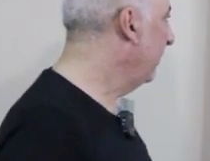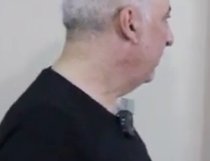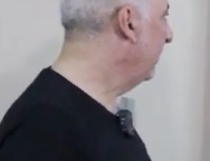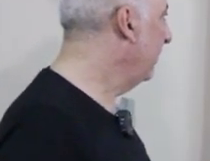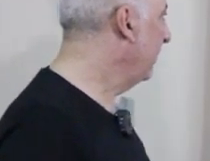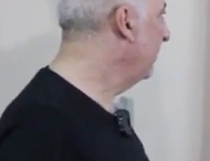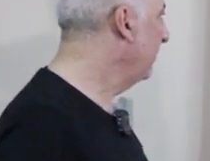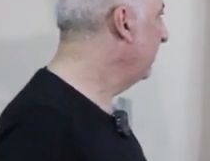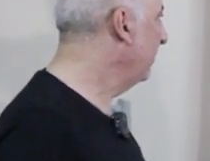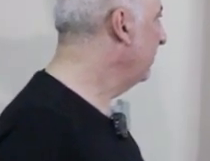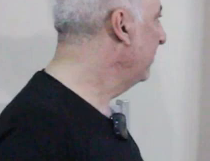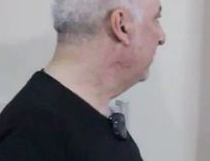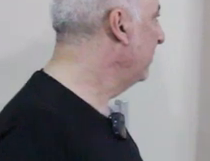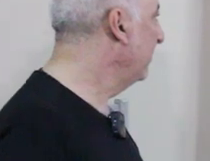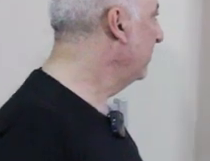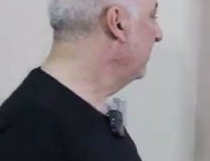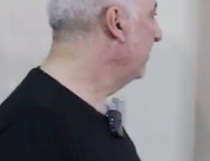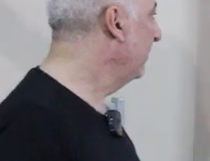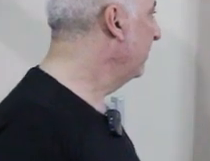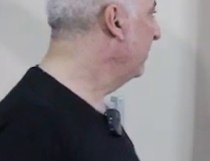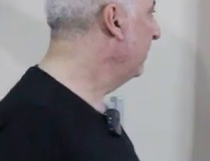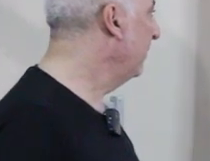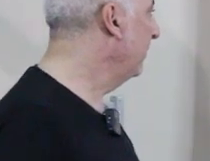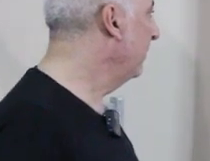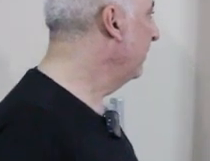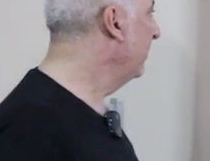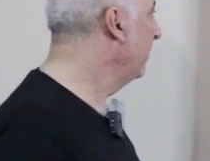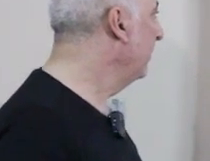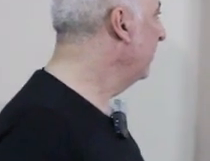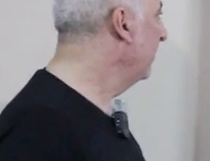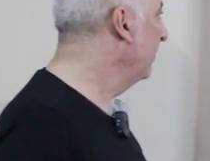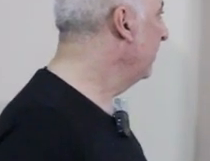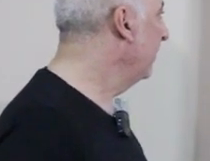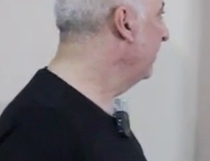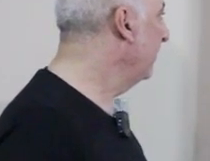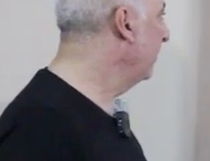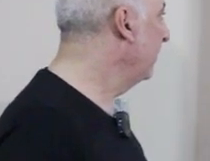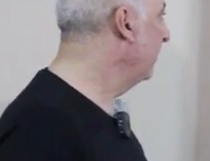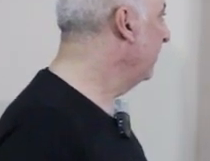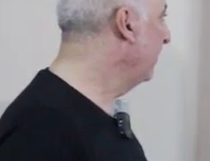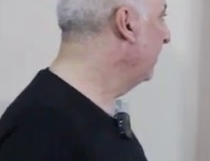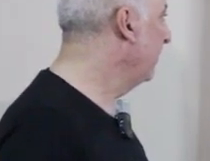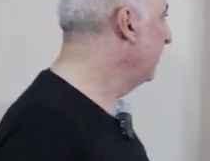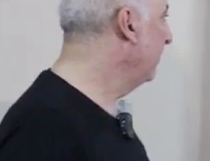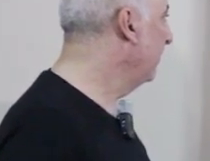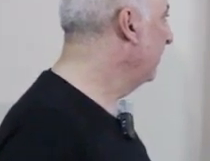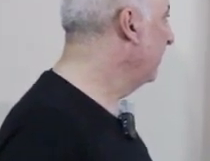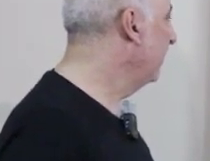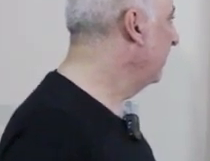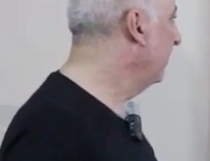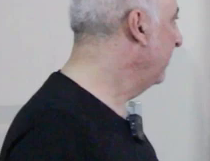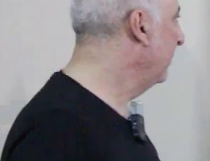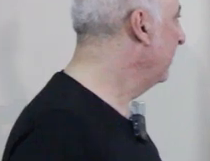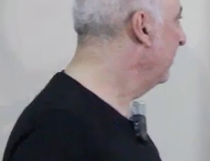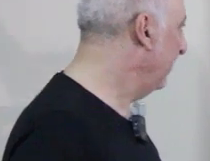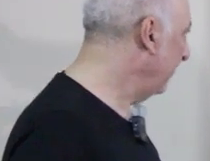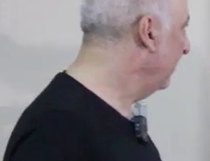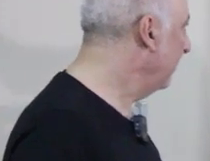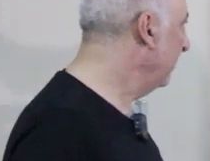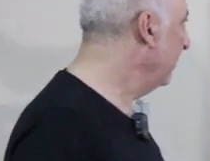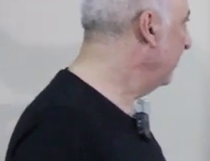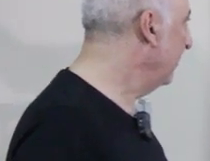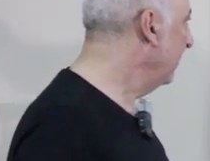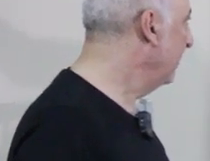interesse turístico, né, que é a parte da Rua da Praia. A gente vai ter guias, né, que falam espanhol,